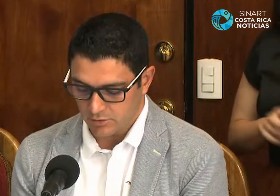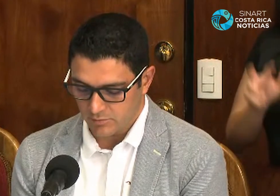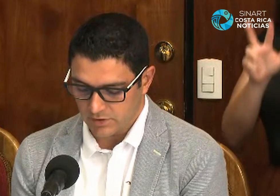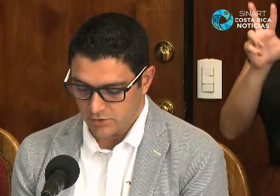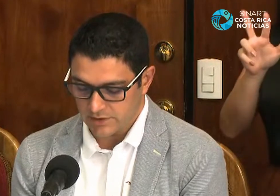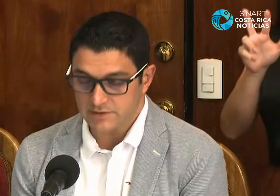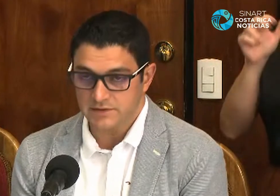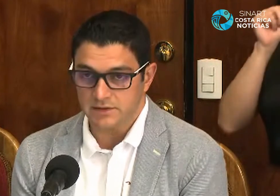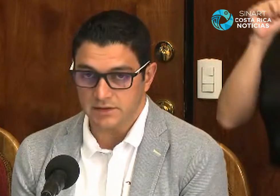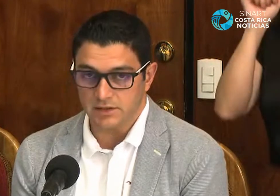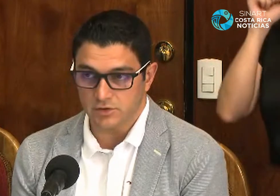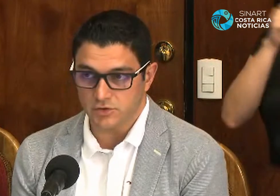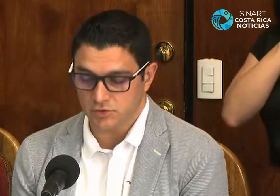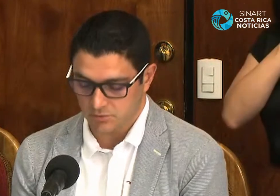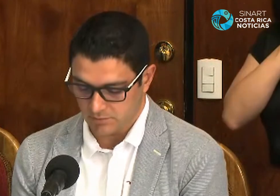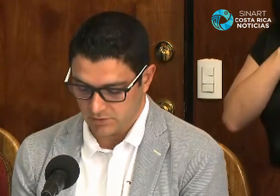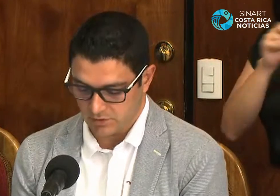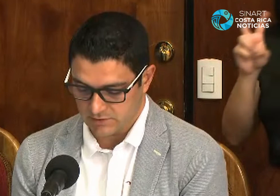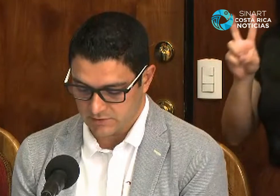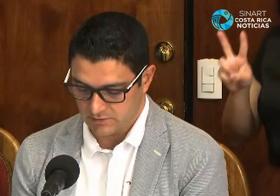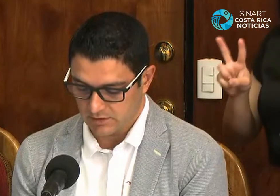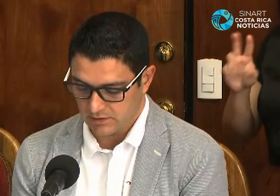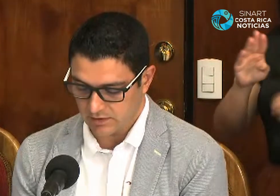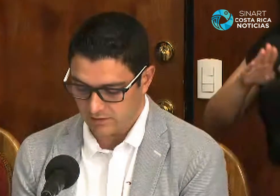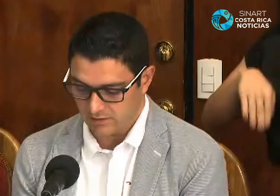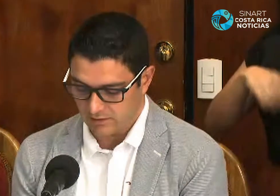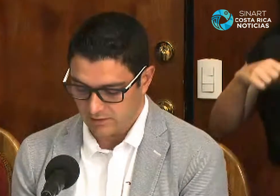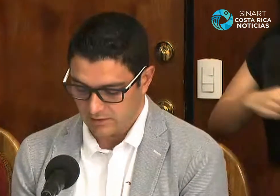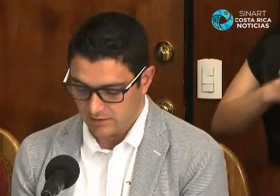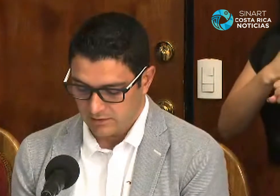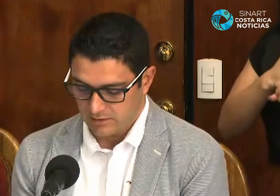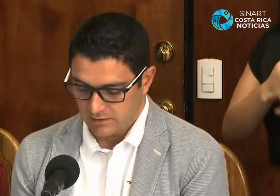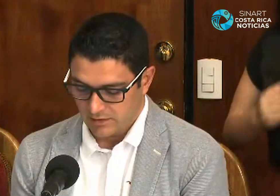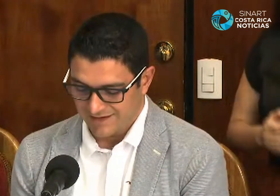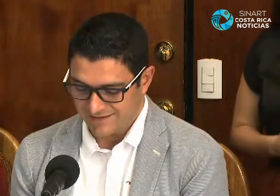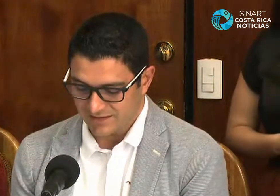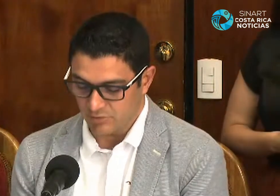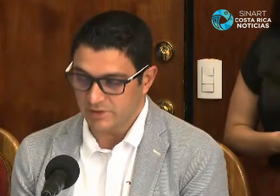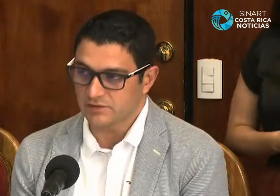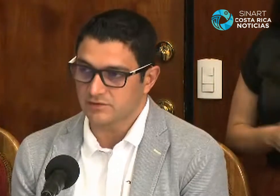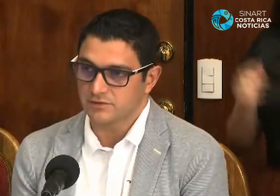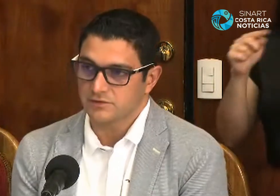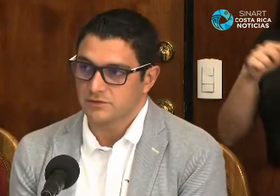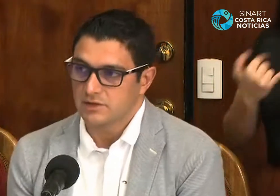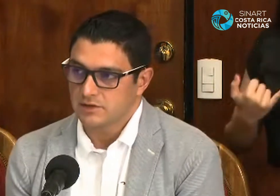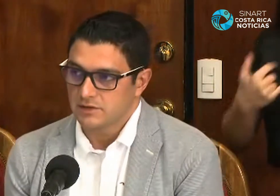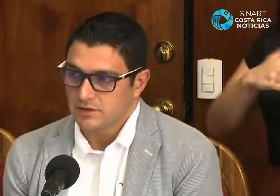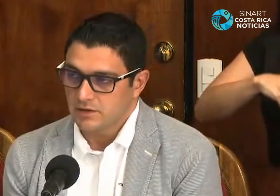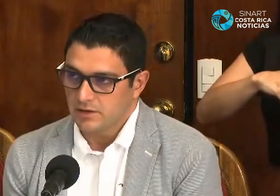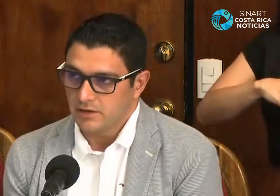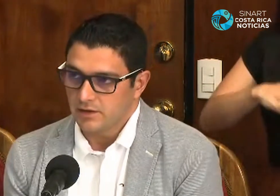3 adultos mayores y 2 menores de edad. Hasta el momento